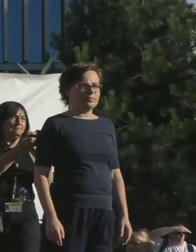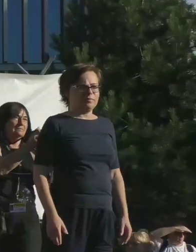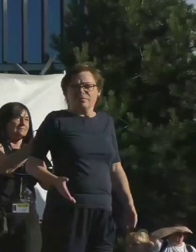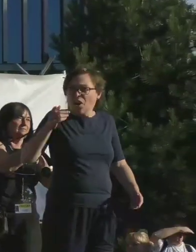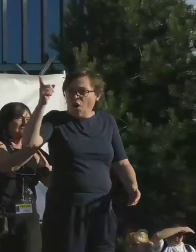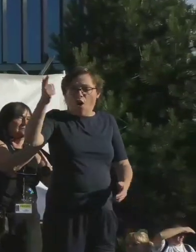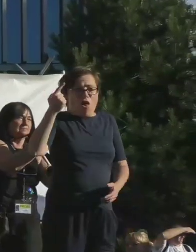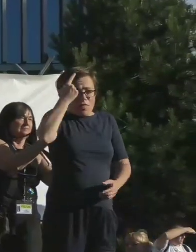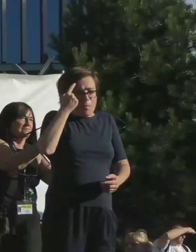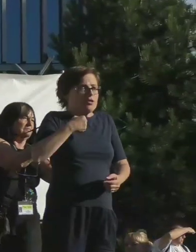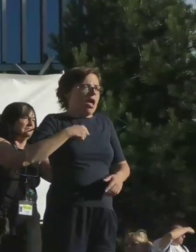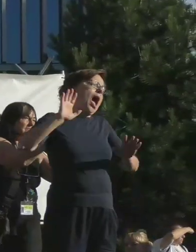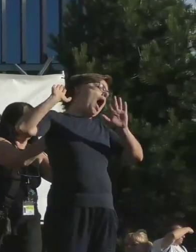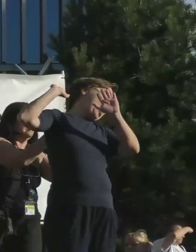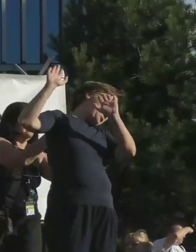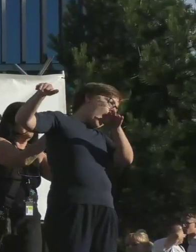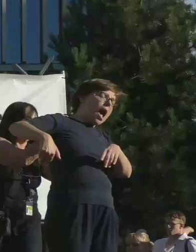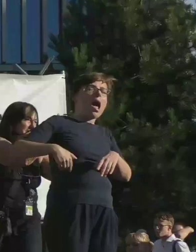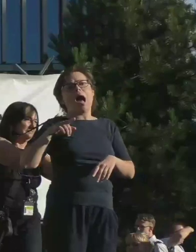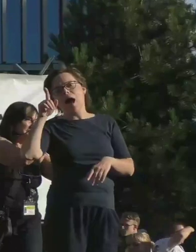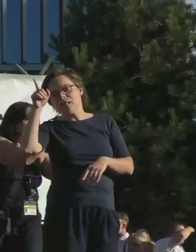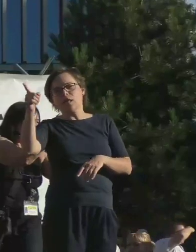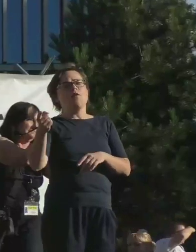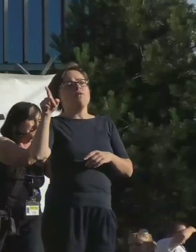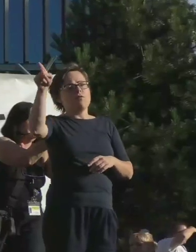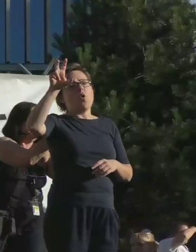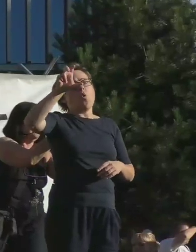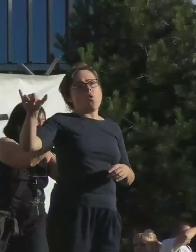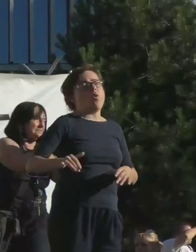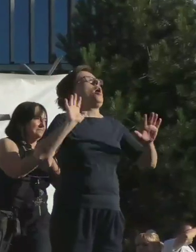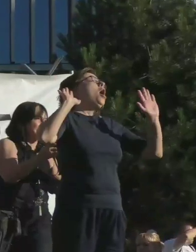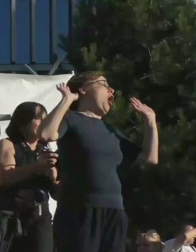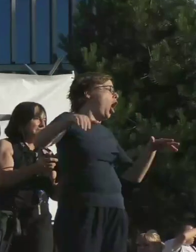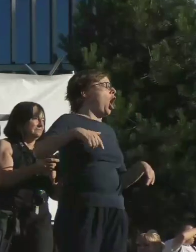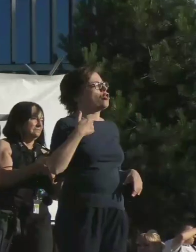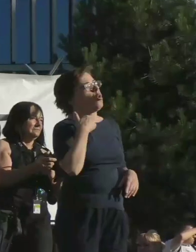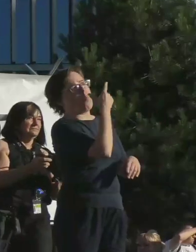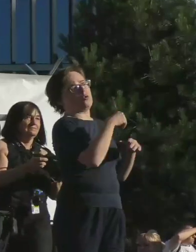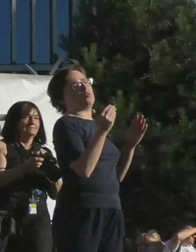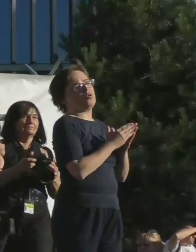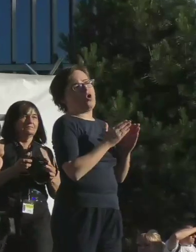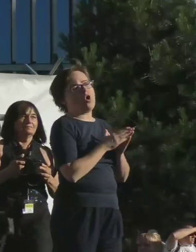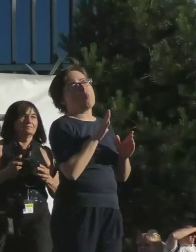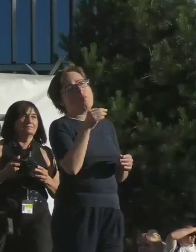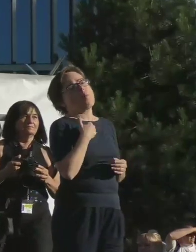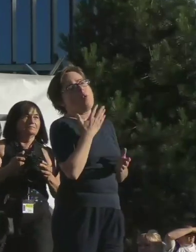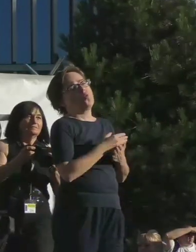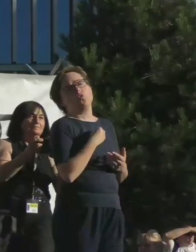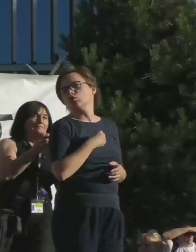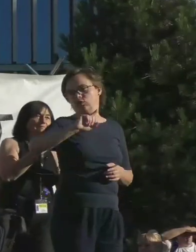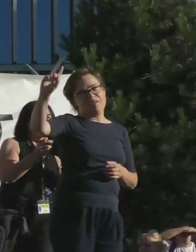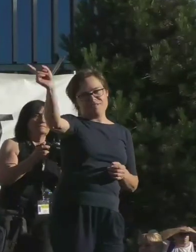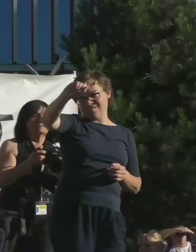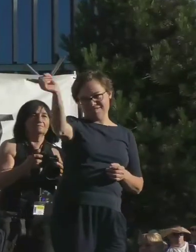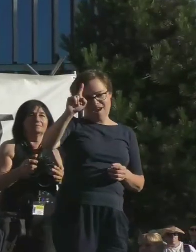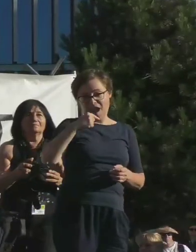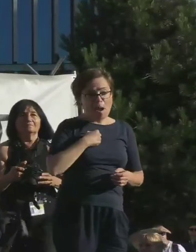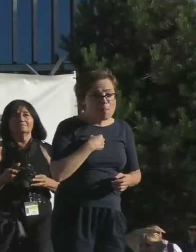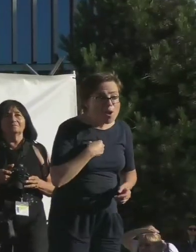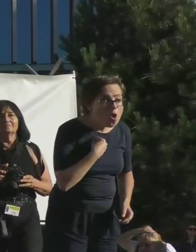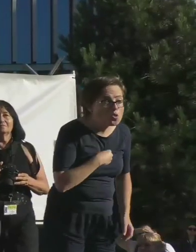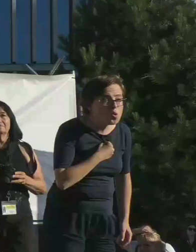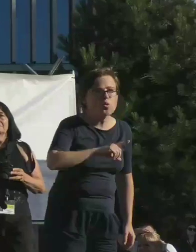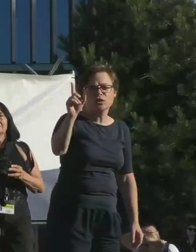Że po prostu tak powiemy, a nie, okazaliście się chujami, no to, oj nie, to my już pójdziemy do domu, bo już nam się znudziło. Nie znudziło nam